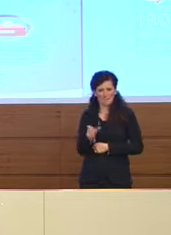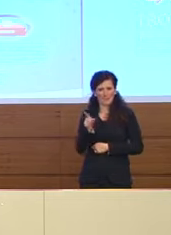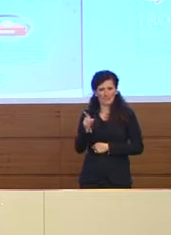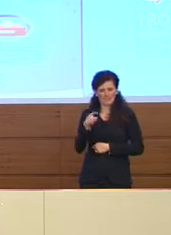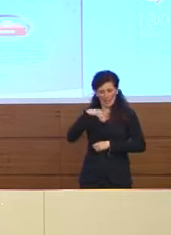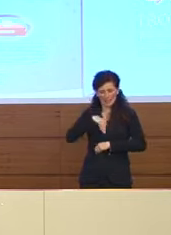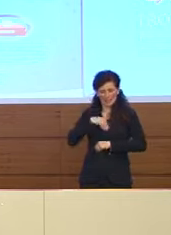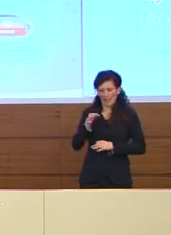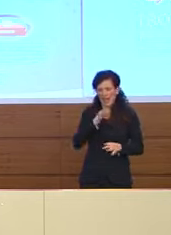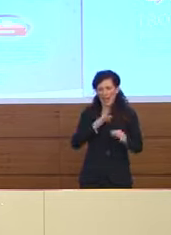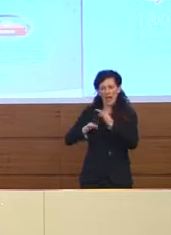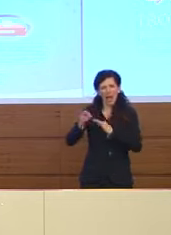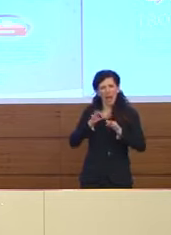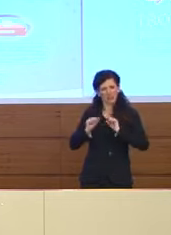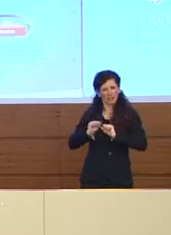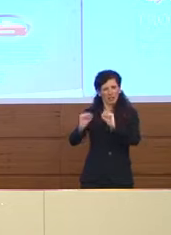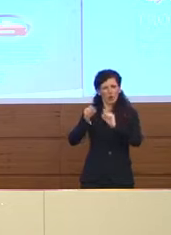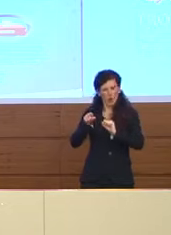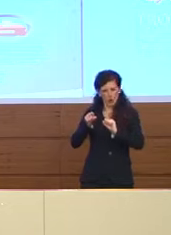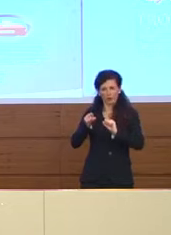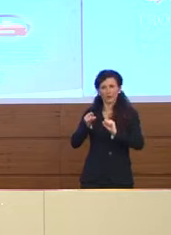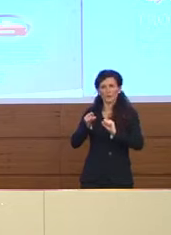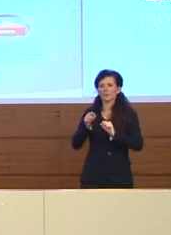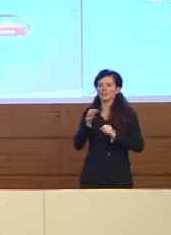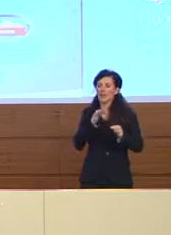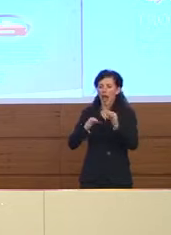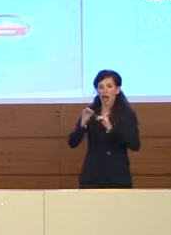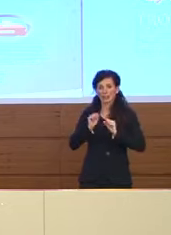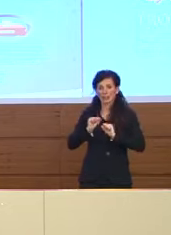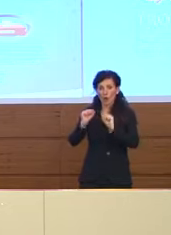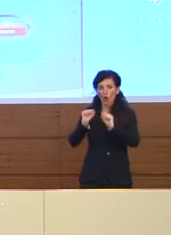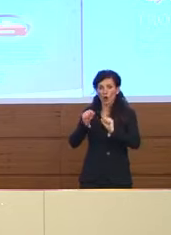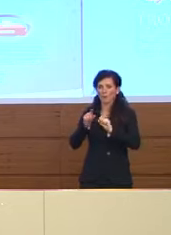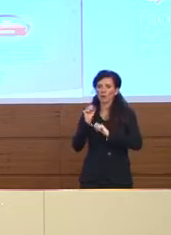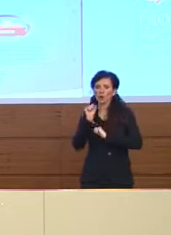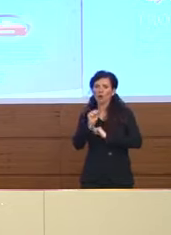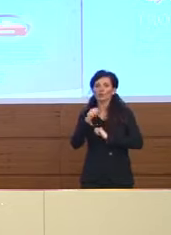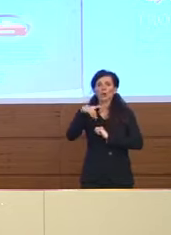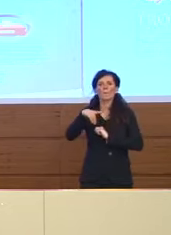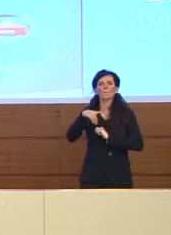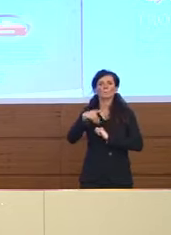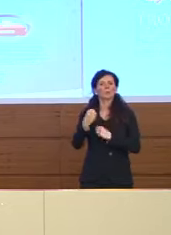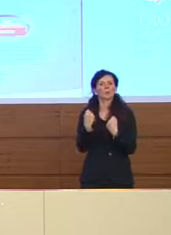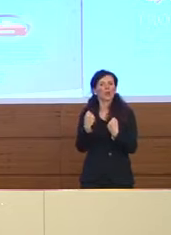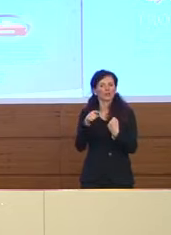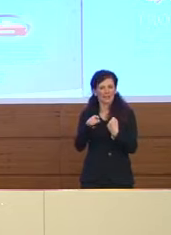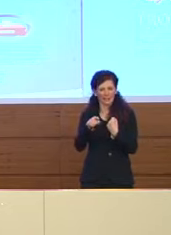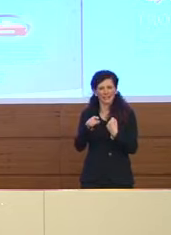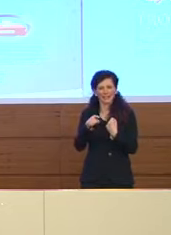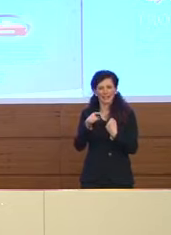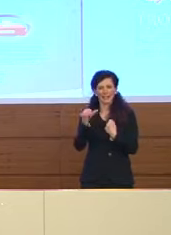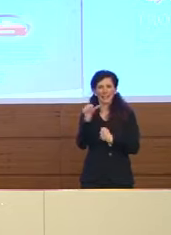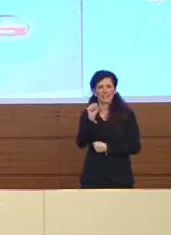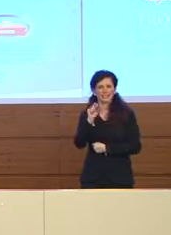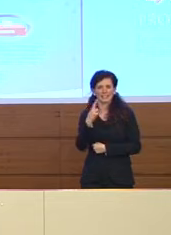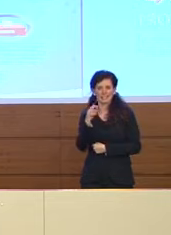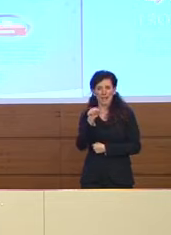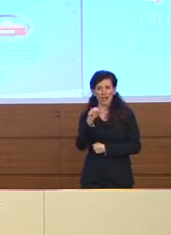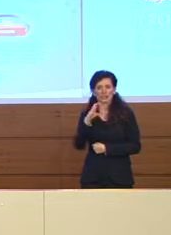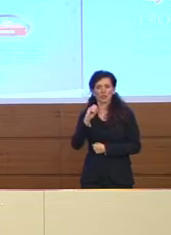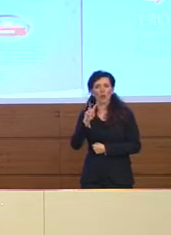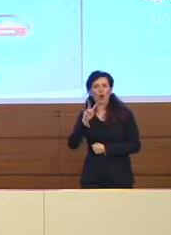contro le proteine codificate da sasco v2 non necessariamente